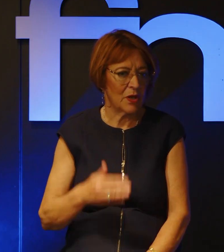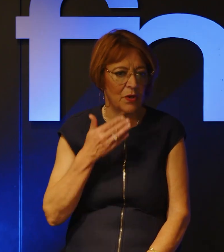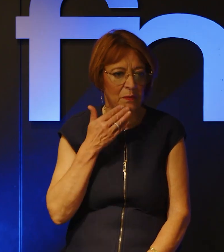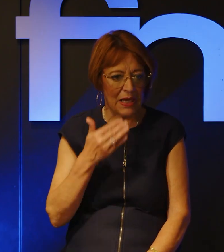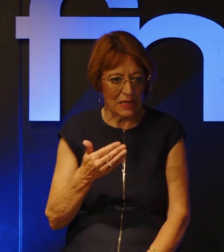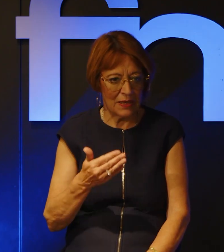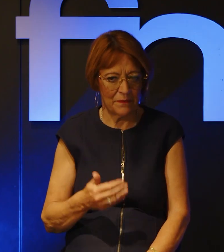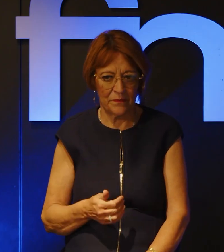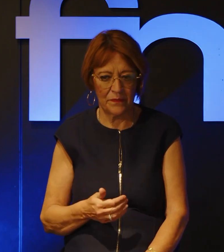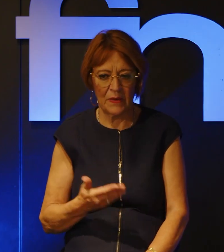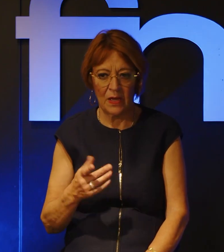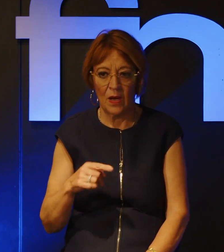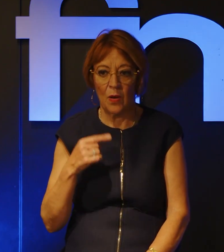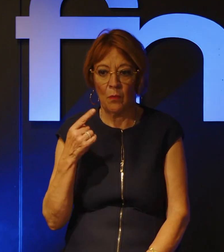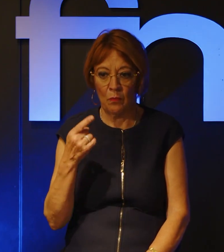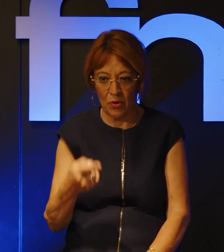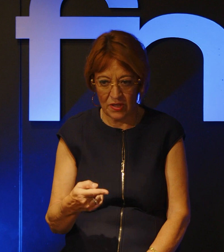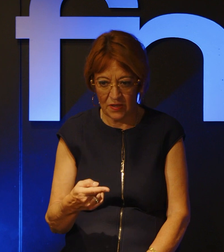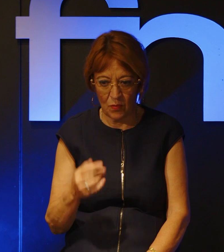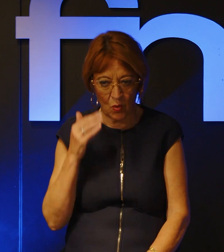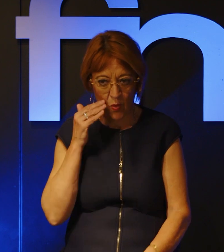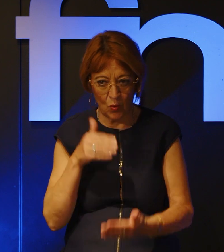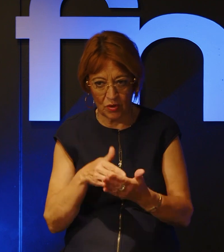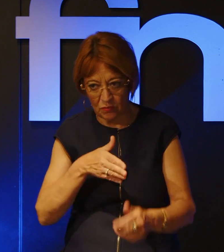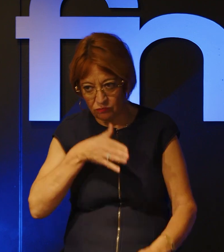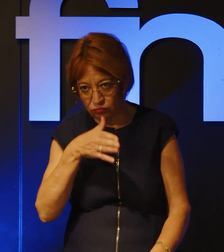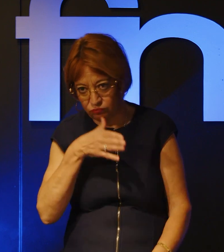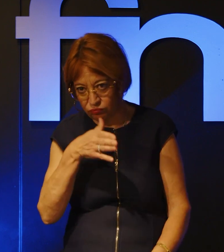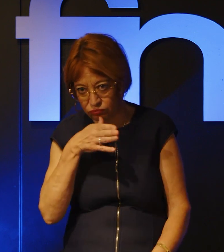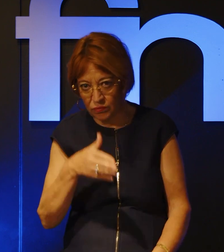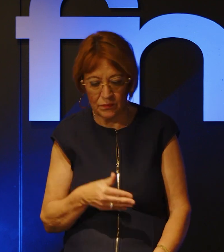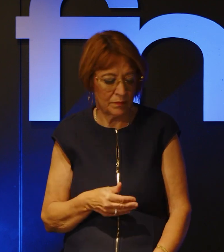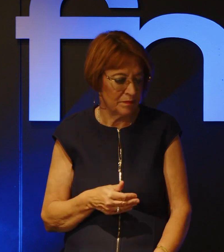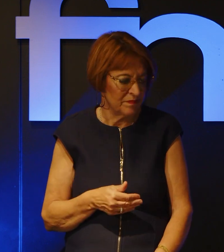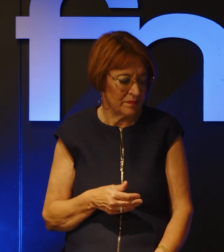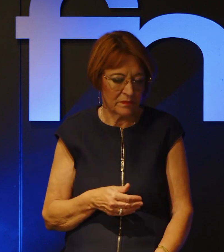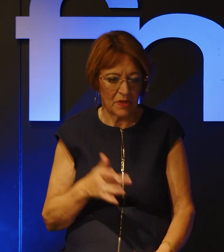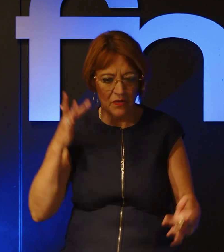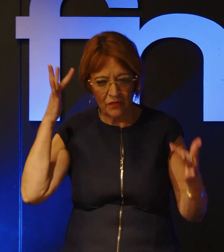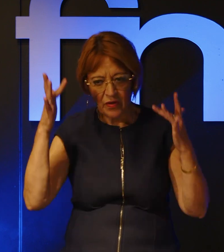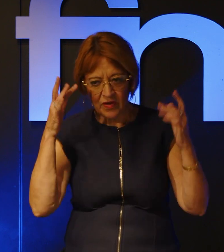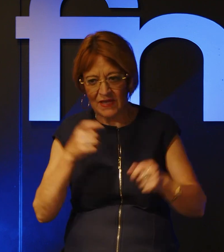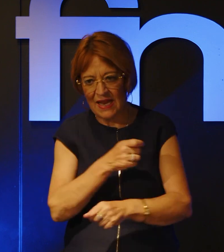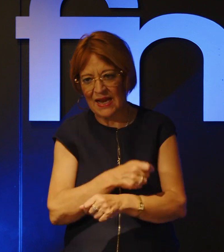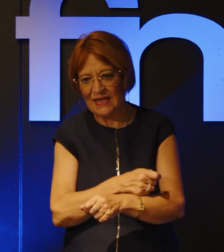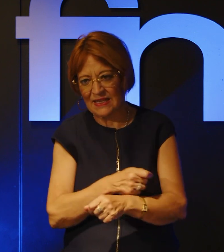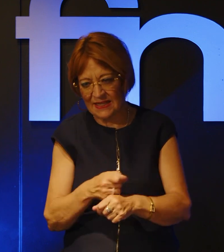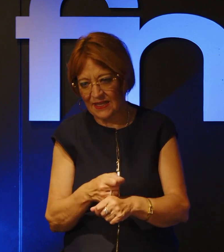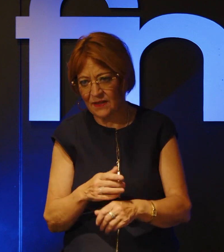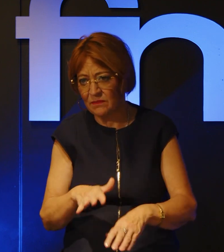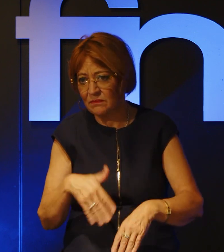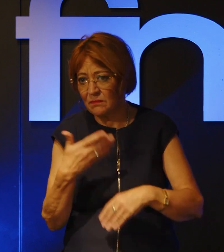Luana a nossa próxima e última oradora e é filósofa e arquiteta por